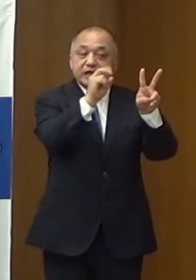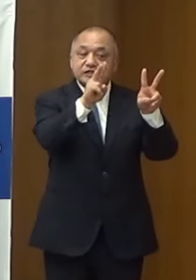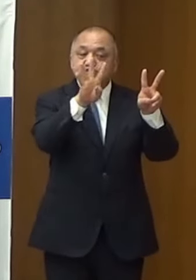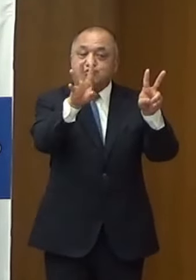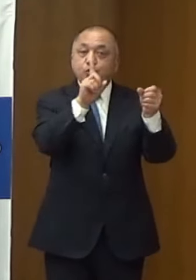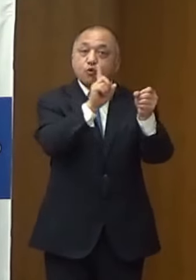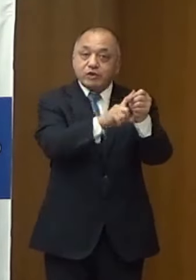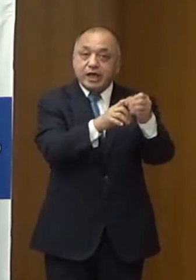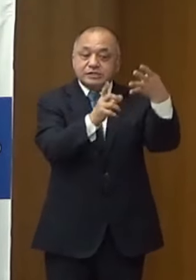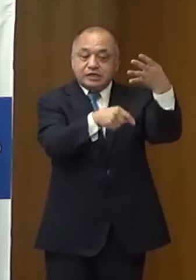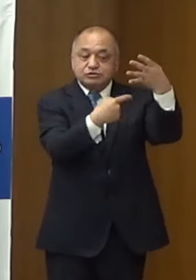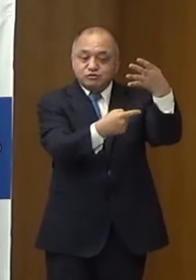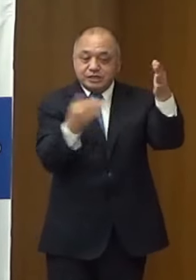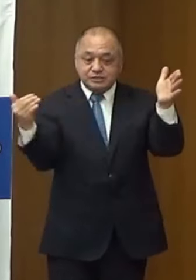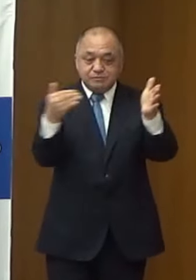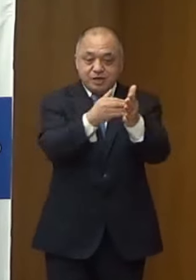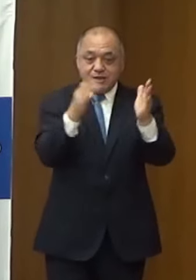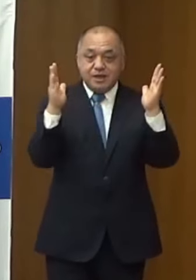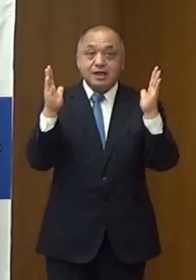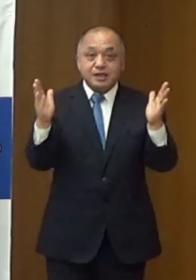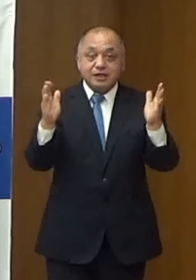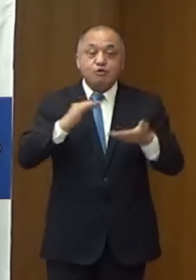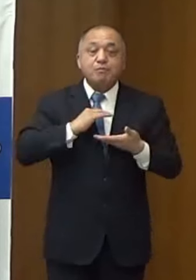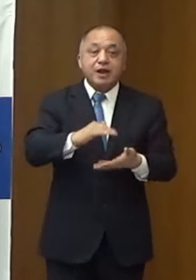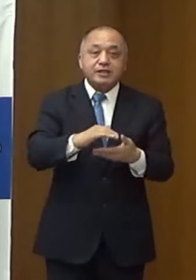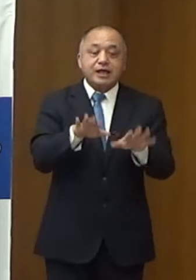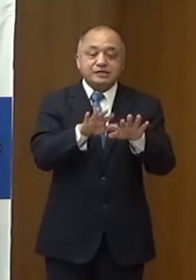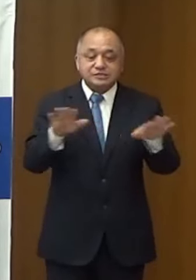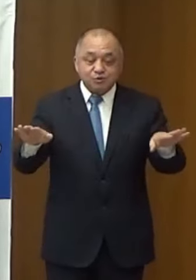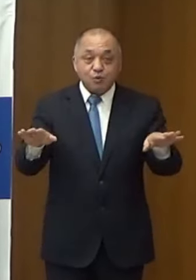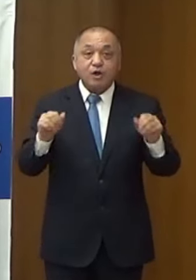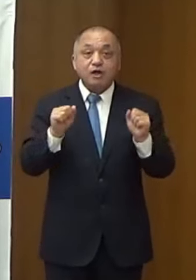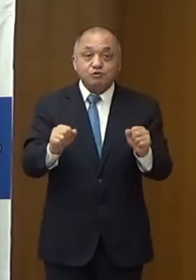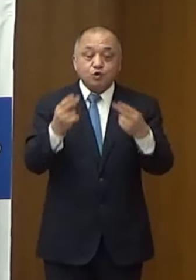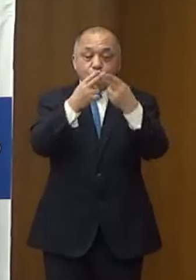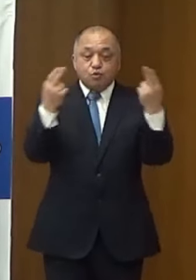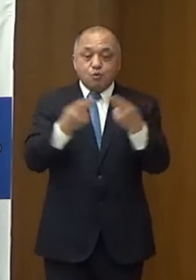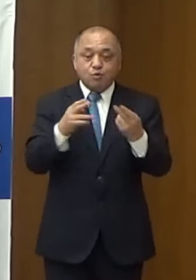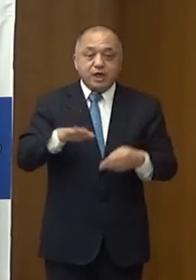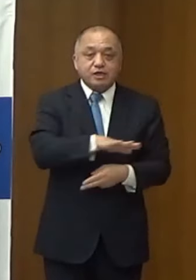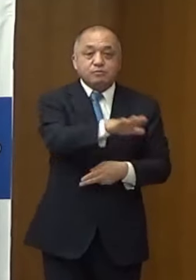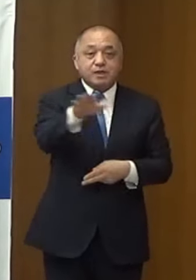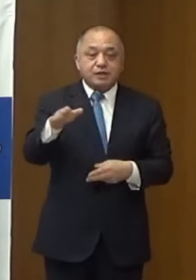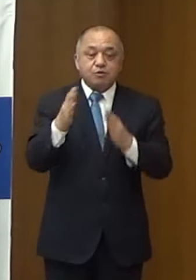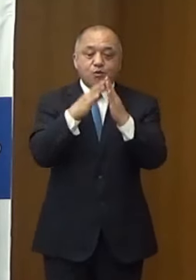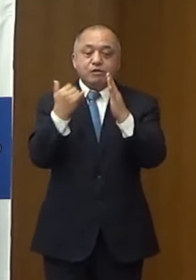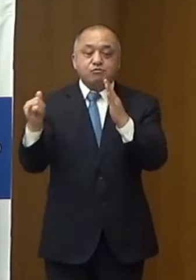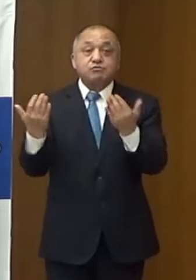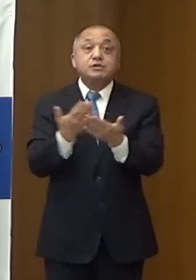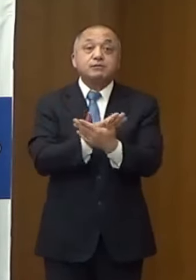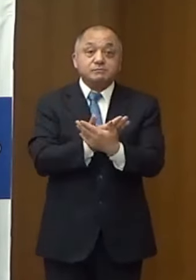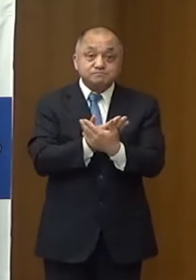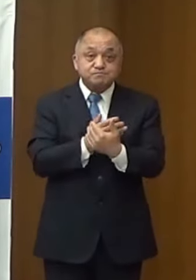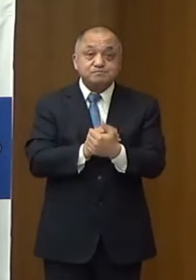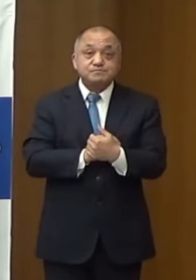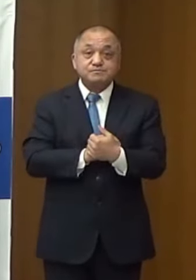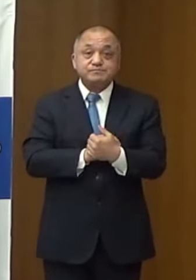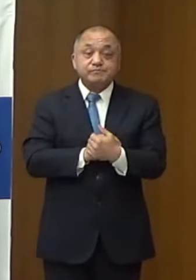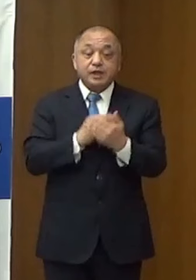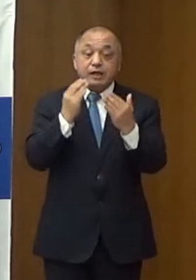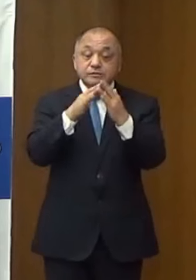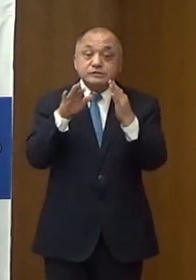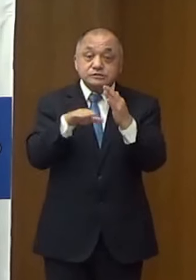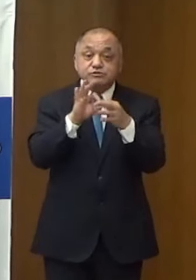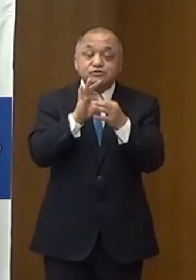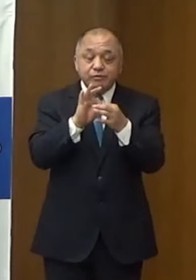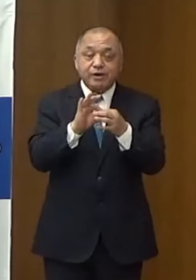月1日までに生まれた児童がいる道内すべての世帯になります。支給品につ